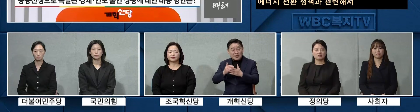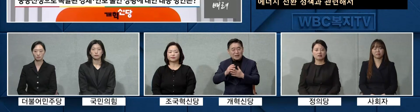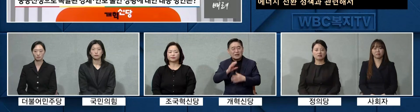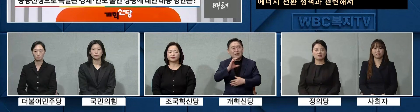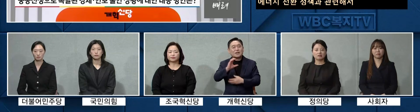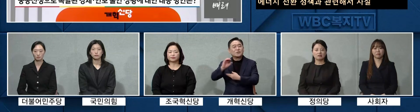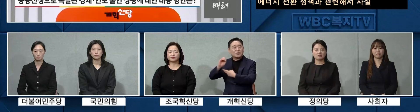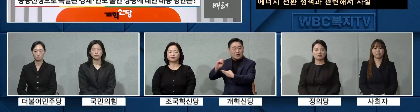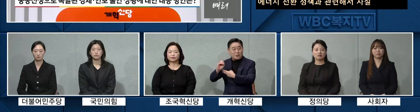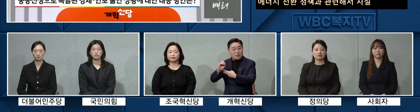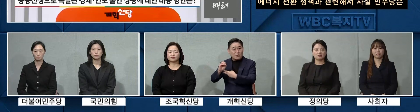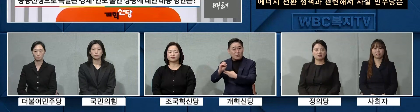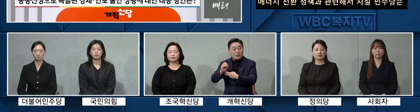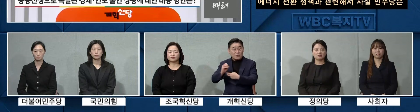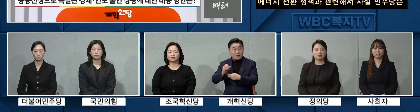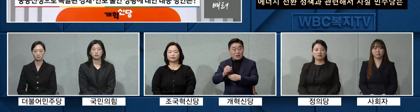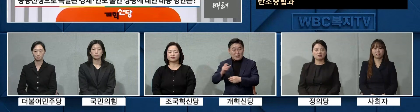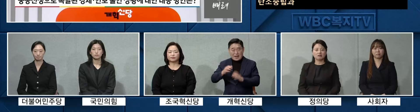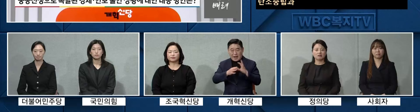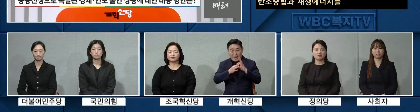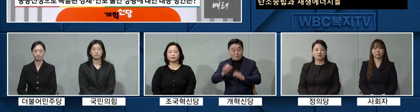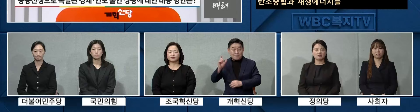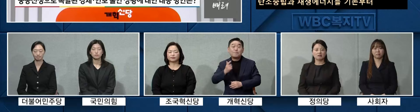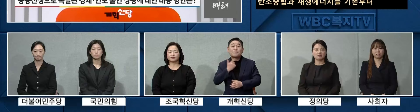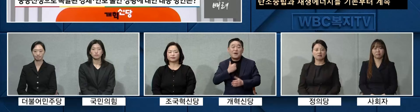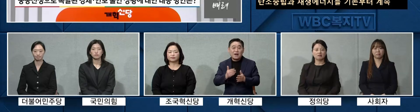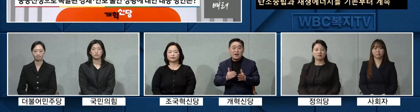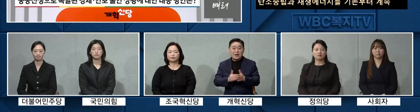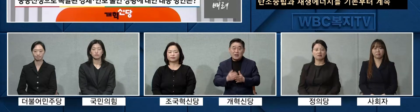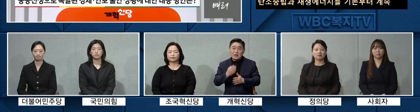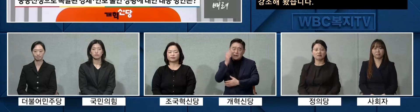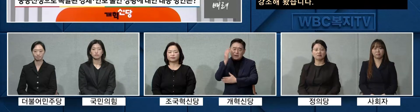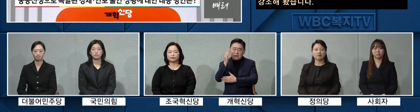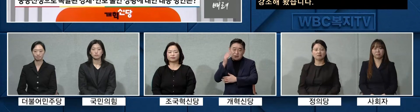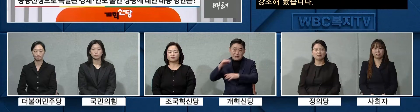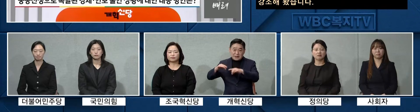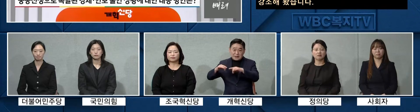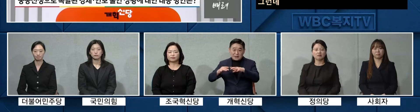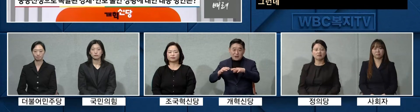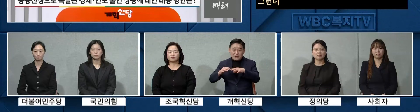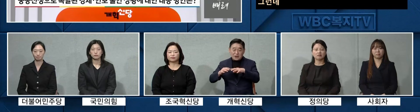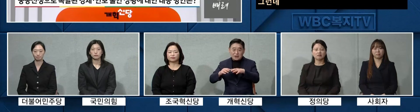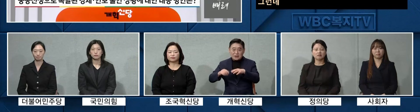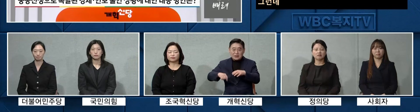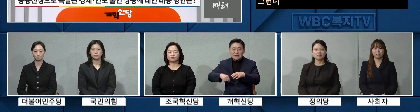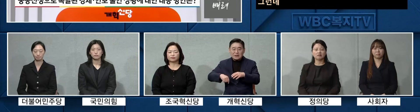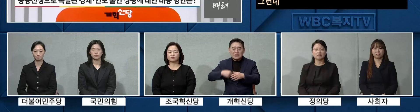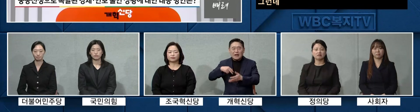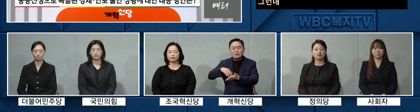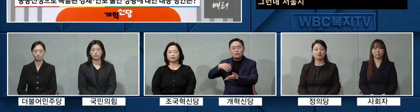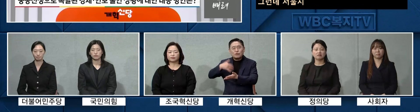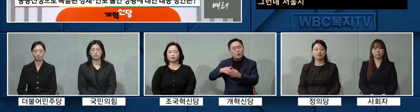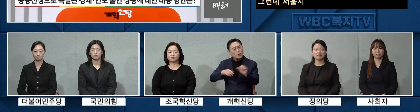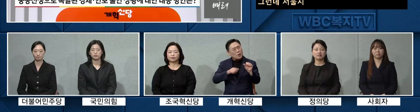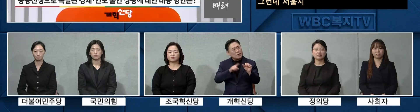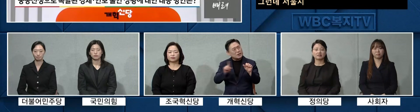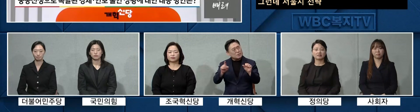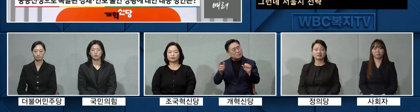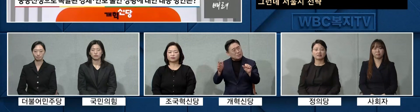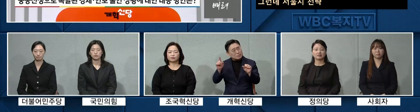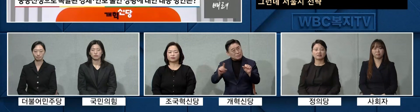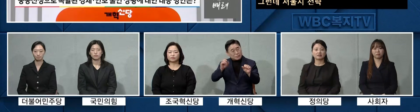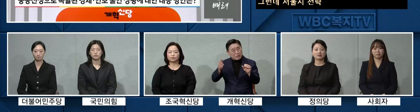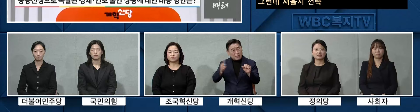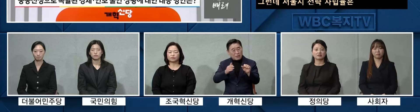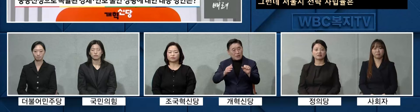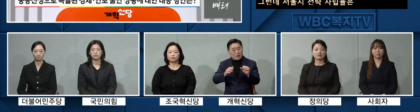재생에너지를 기존부터 계속 강조해 왔습니다. 그런데 서울시 전력 자립률은 여전히 5에서 10% 수준입니다. 이 중동